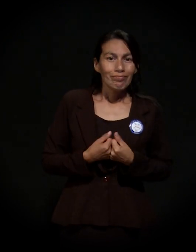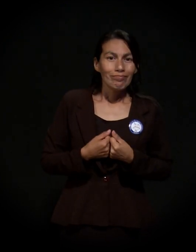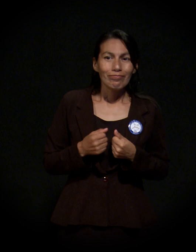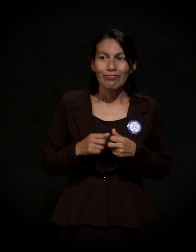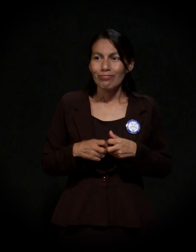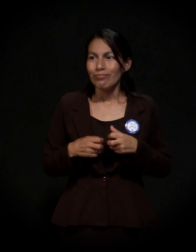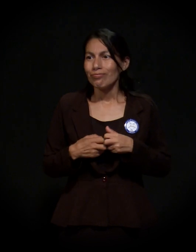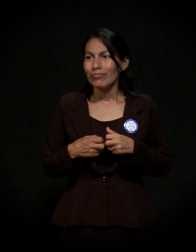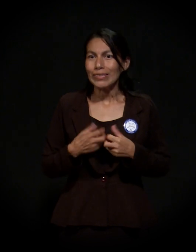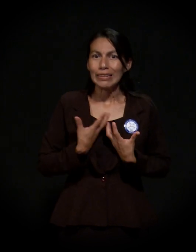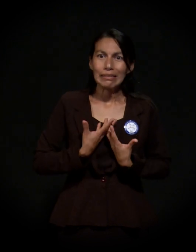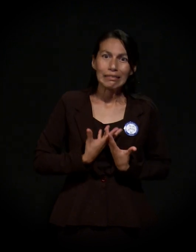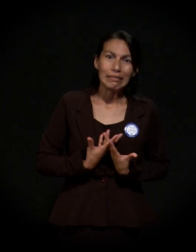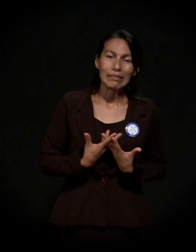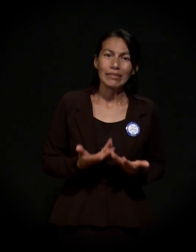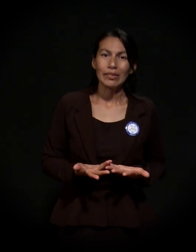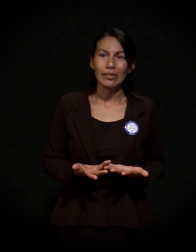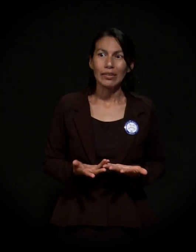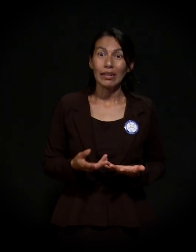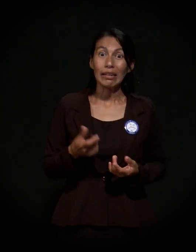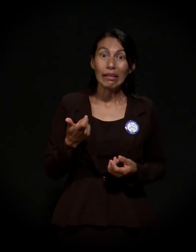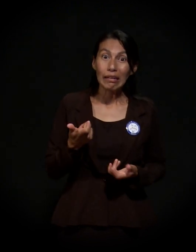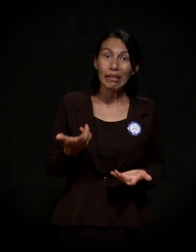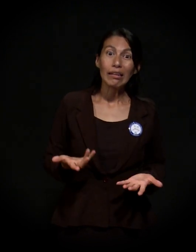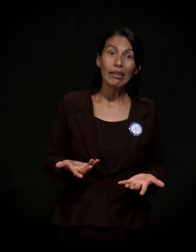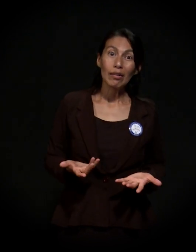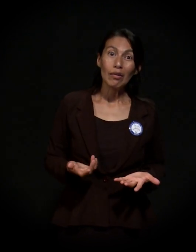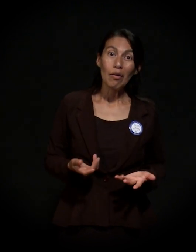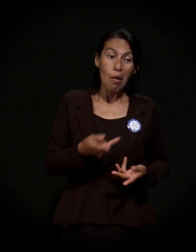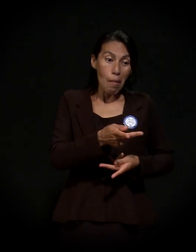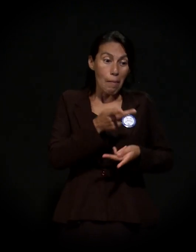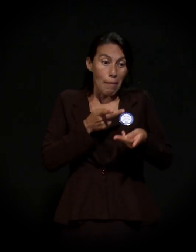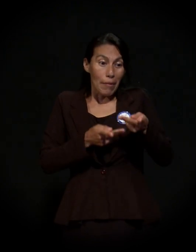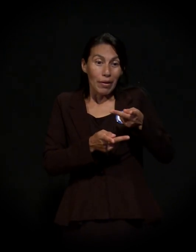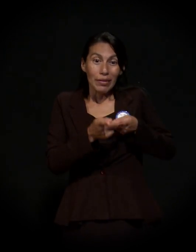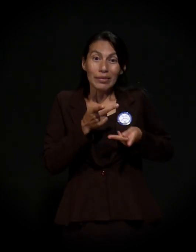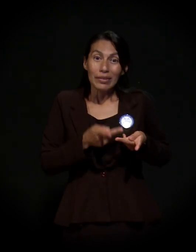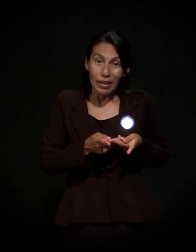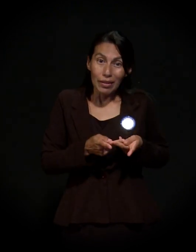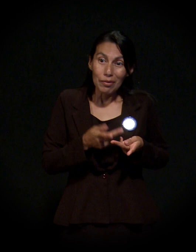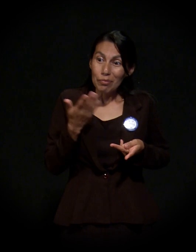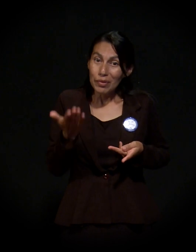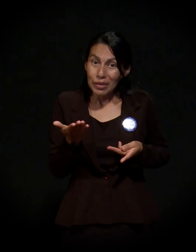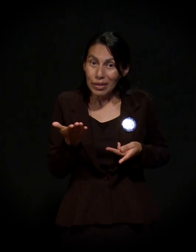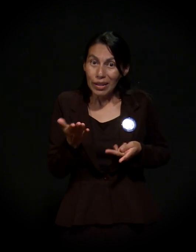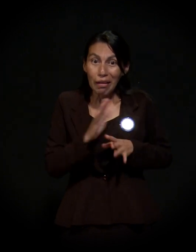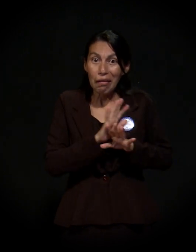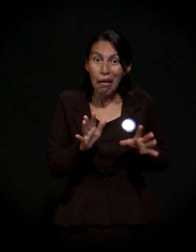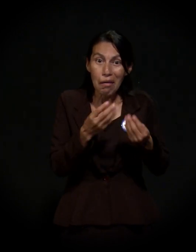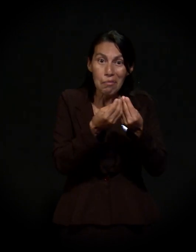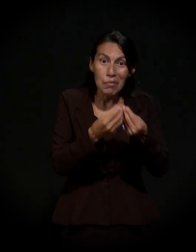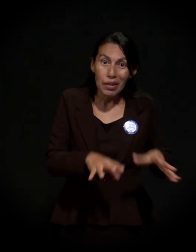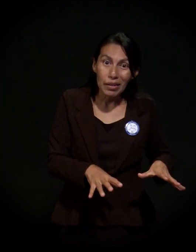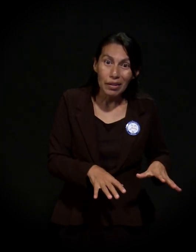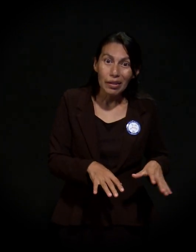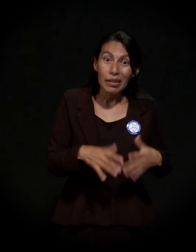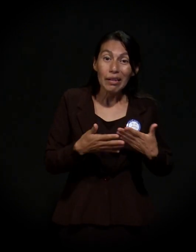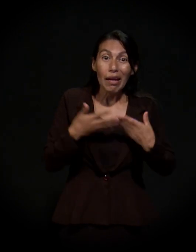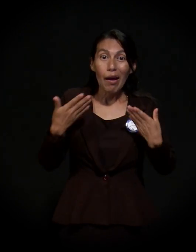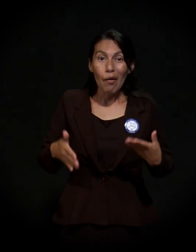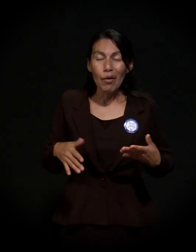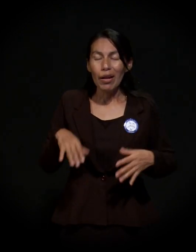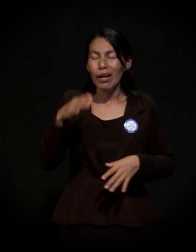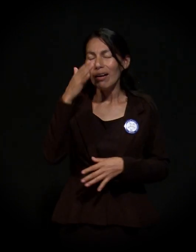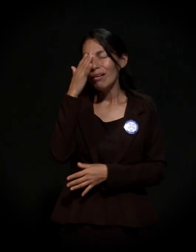a angustiar, porque dije, el dinero que pedí prestado ya lo perdí. ¿Y ahora qué voy a